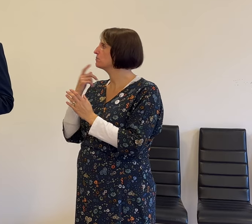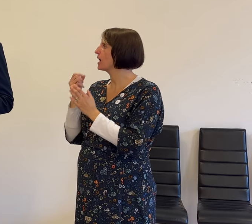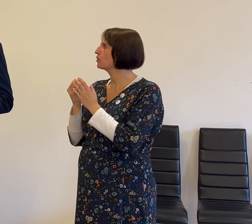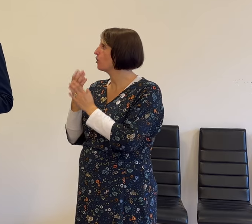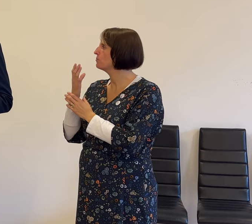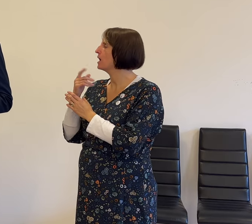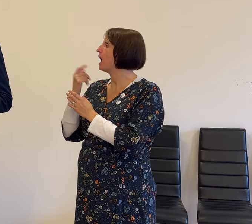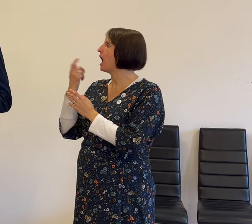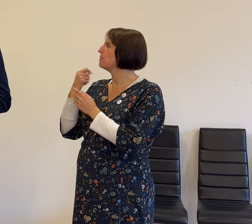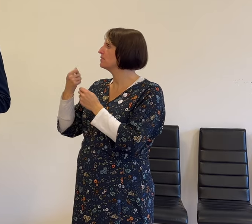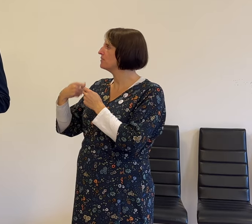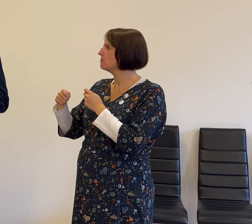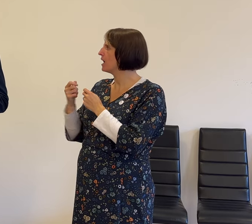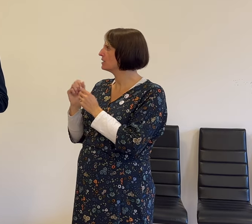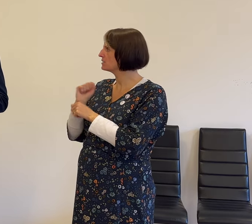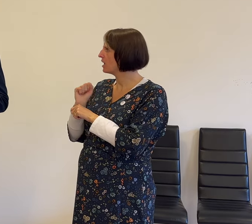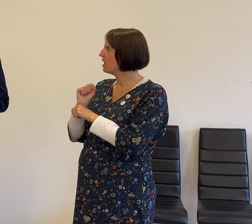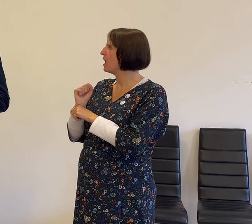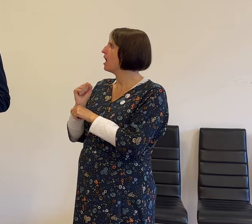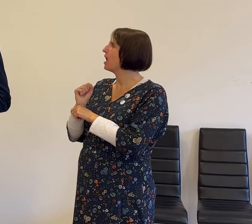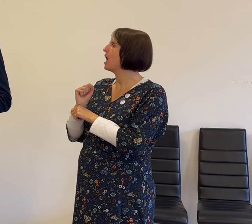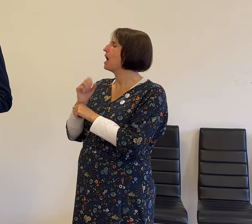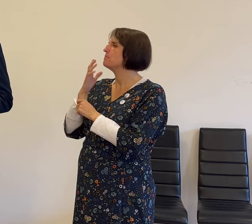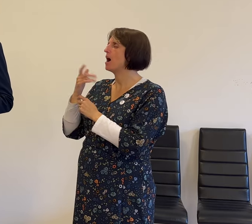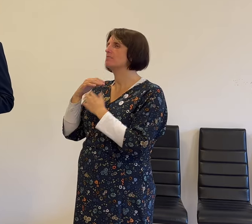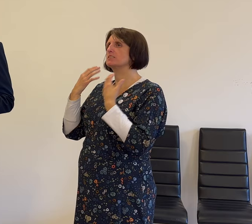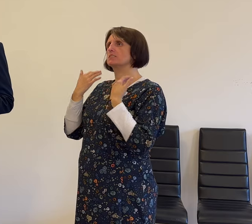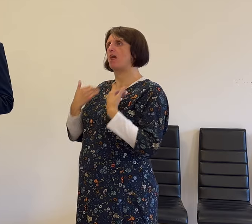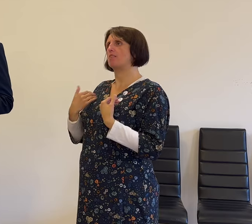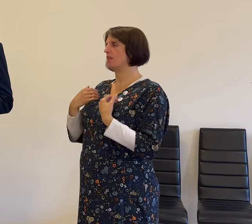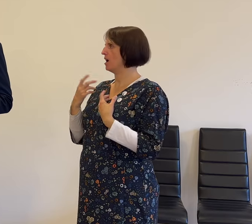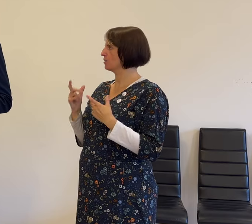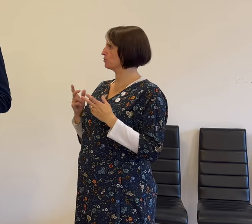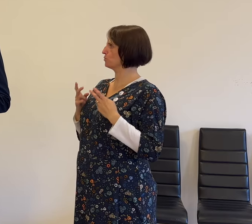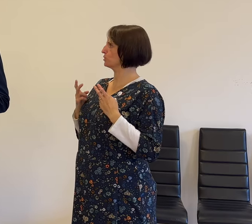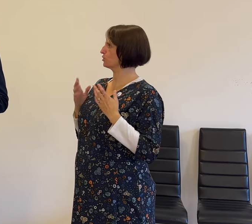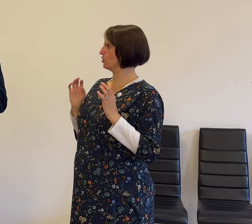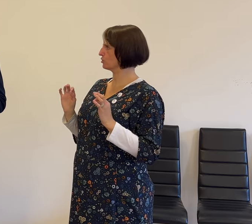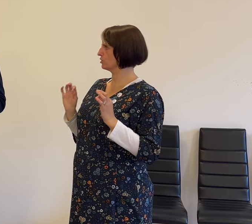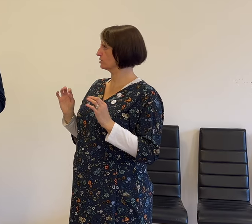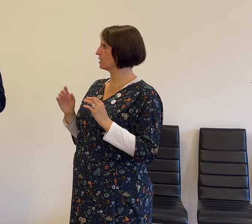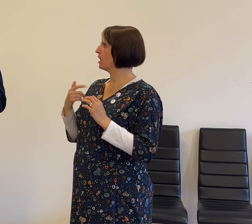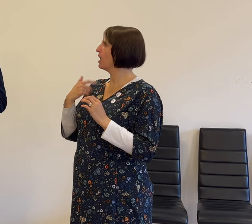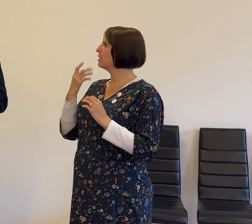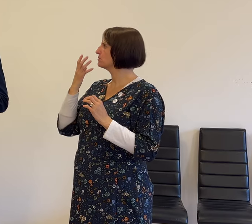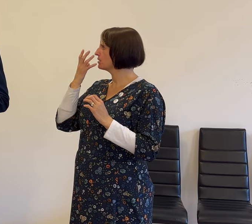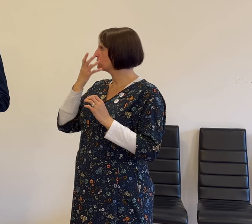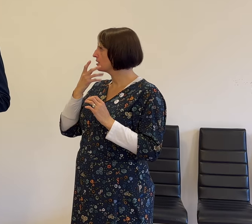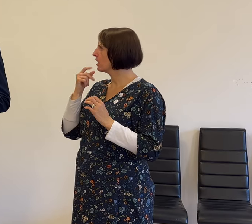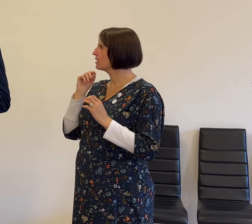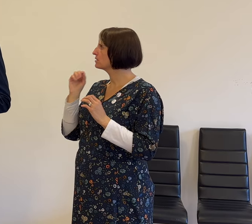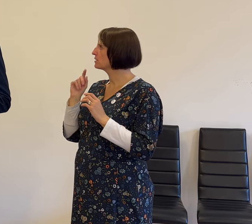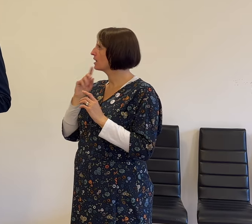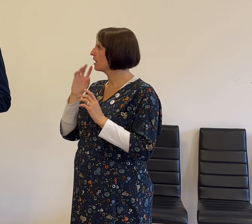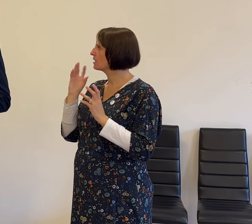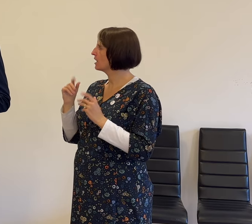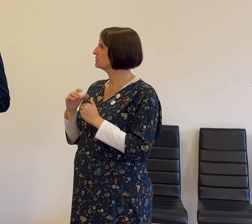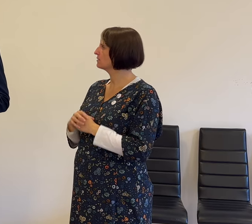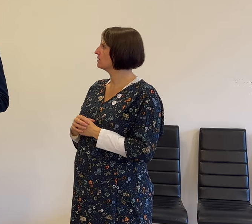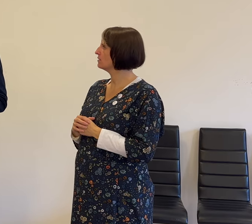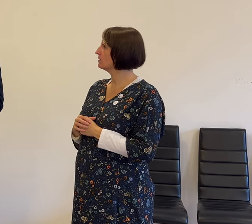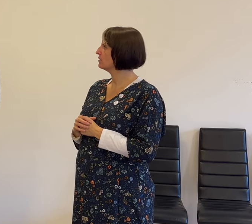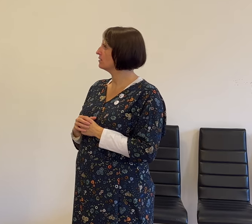vyprahlé země, neměl vzhled ani důstojnost, viděli jsme ho, ale byl tak nevzhledný, že jsme po něm nedychtili.